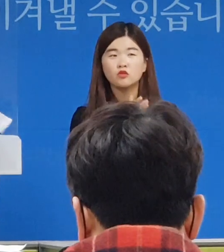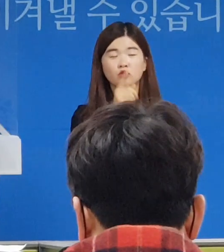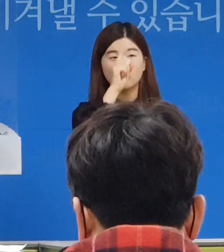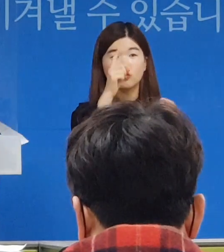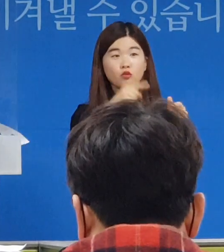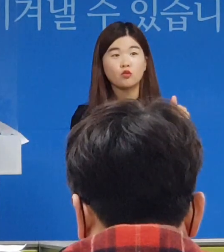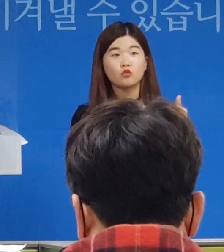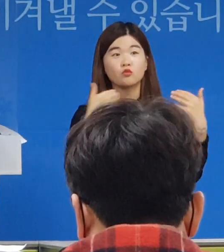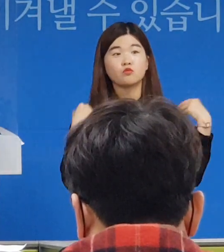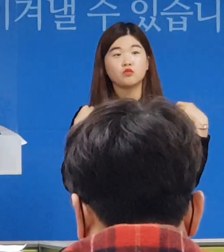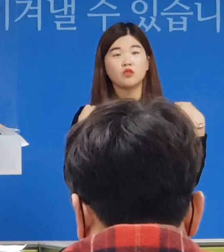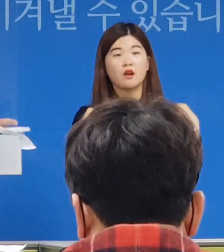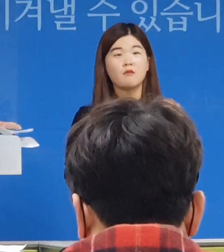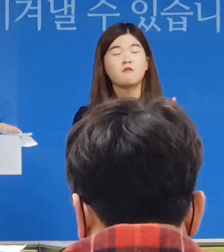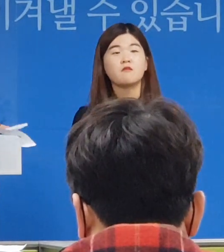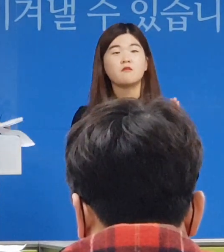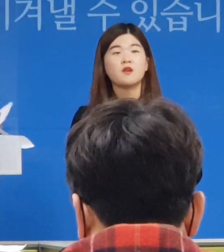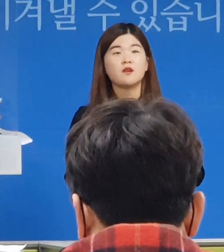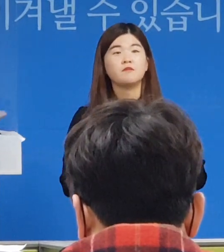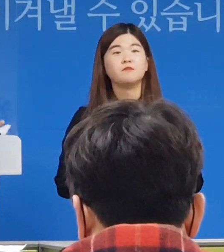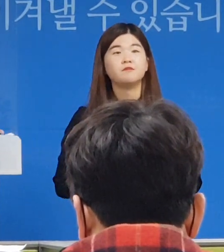있고요.